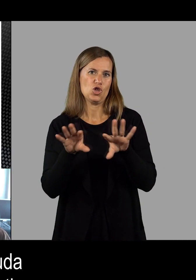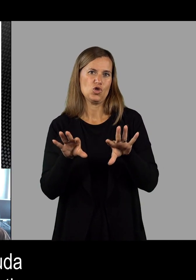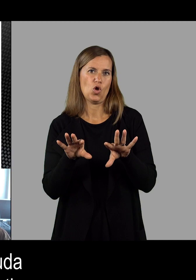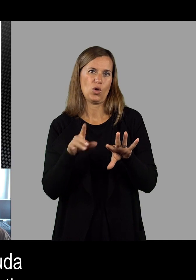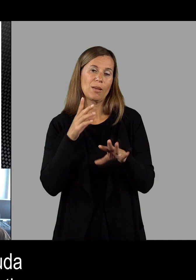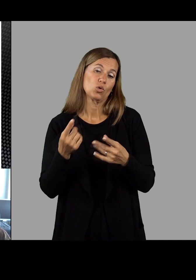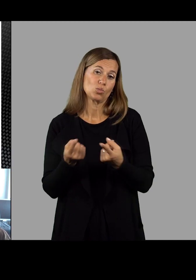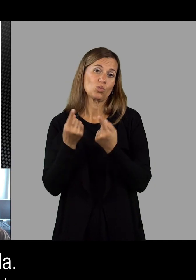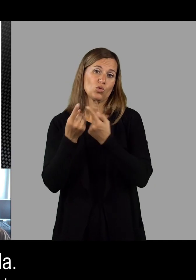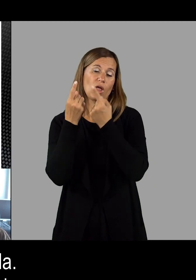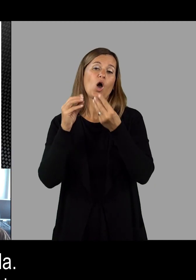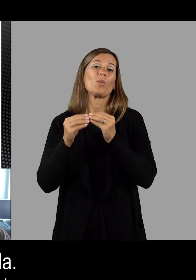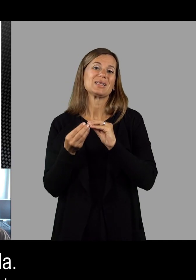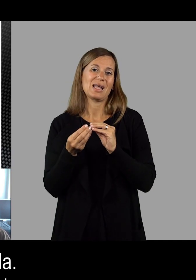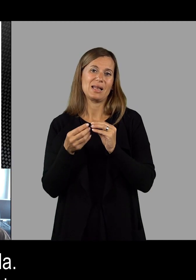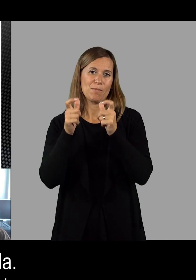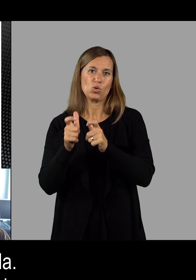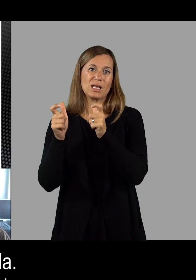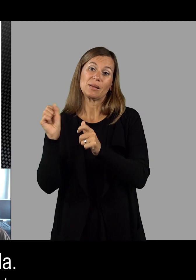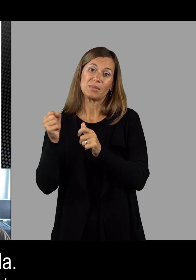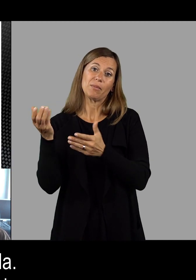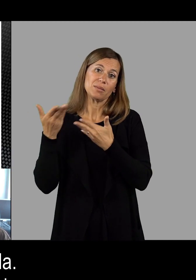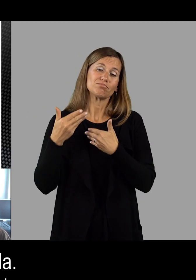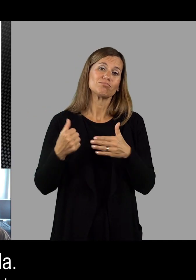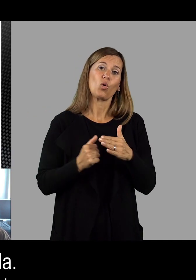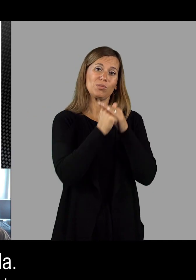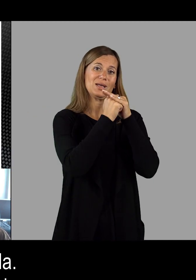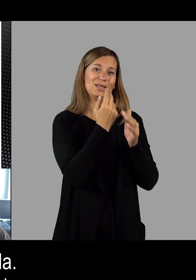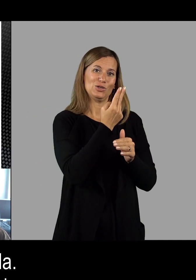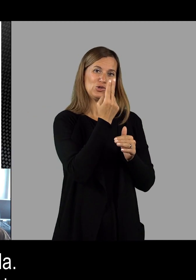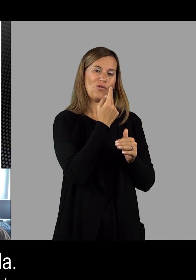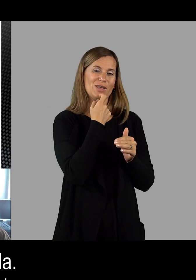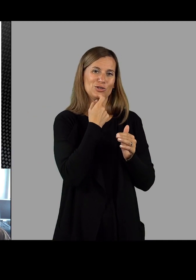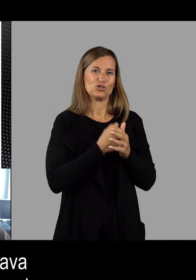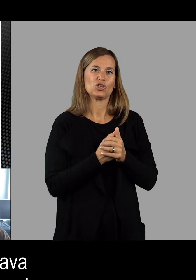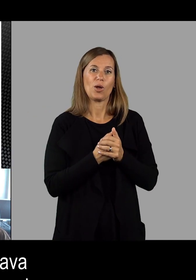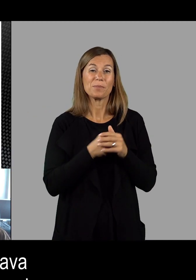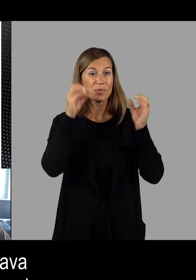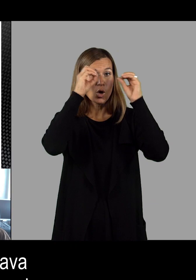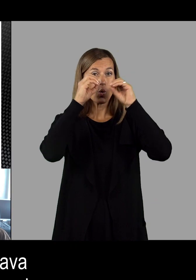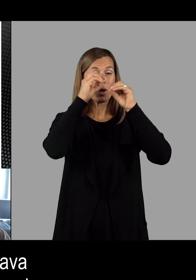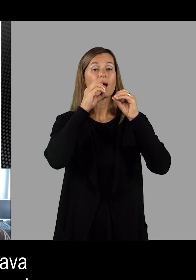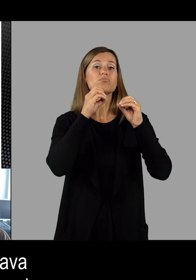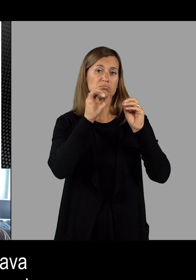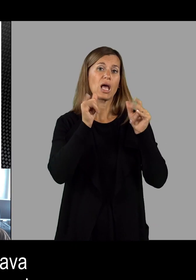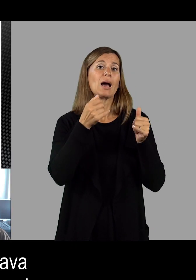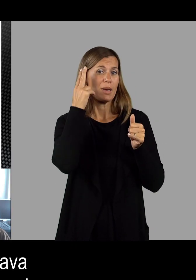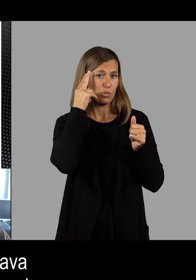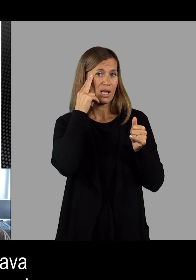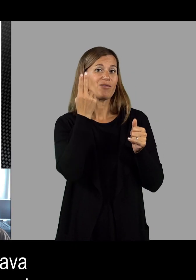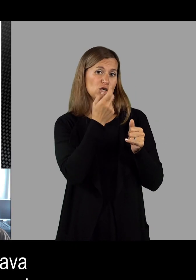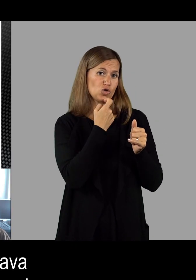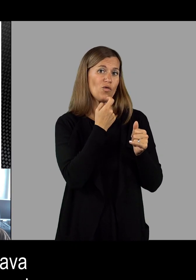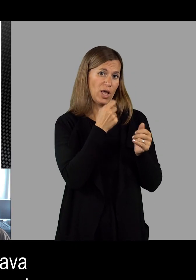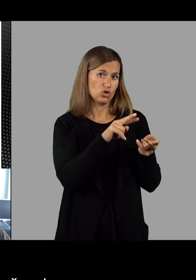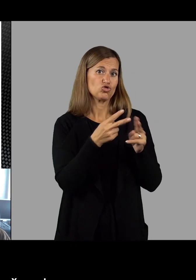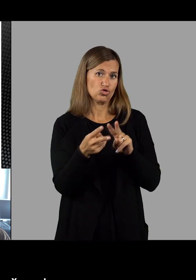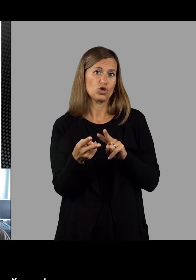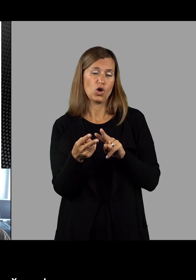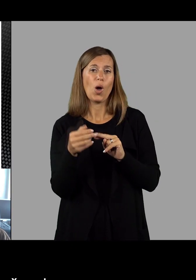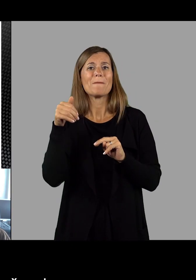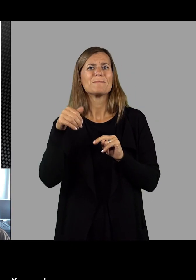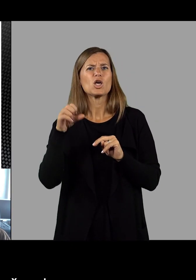komercialnim podjetjem, da bi slovenščino podprla. Kot zanimivost, ne, za Google gotovo veste, da razpoznava slovenščino, Microsoft saj